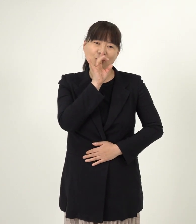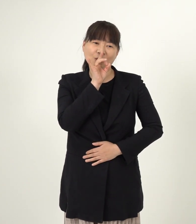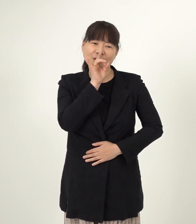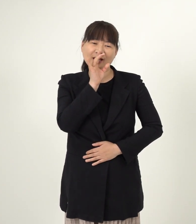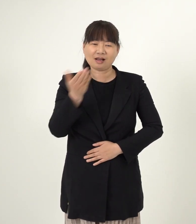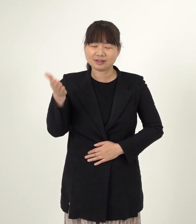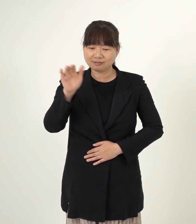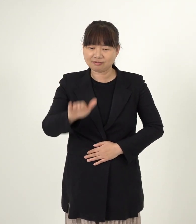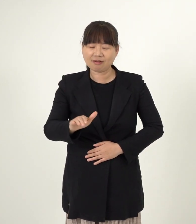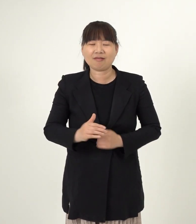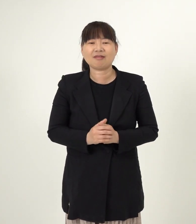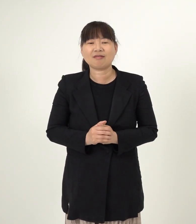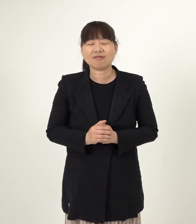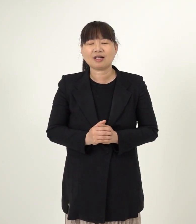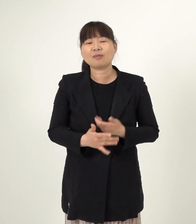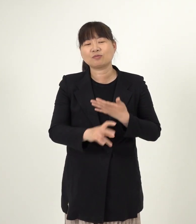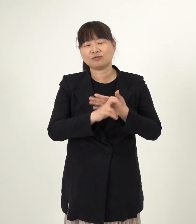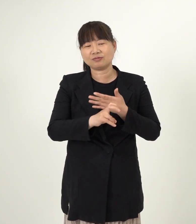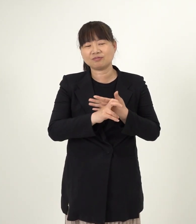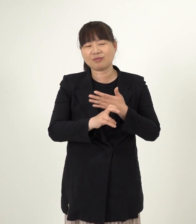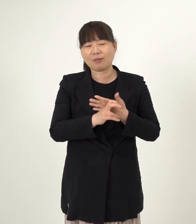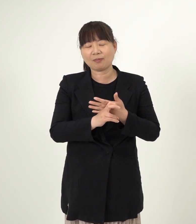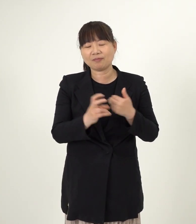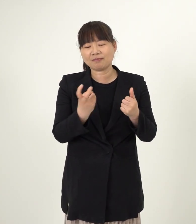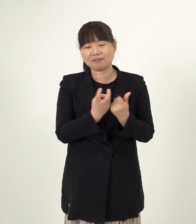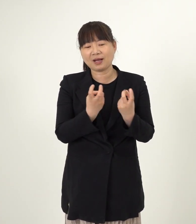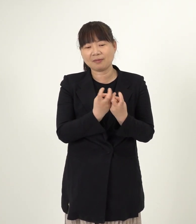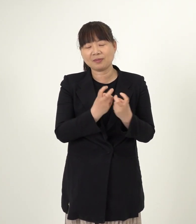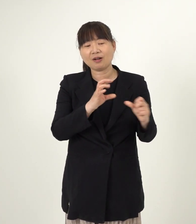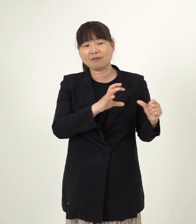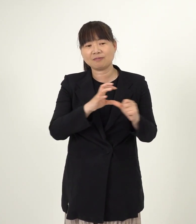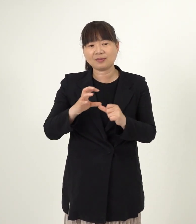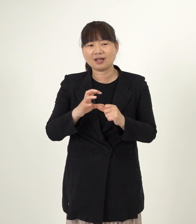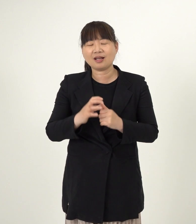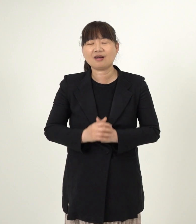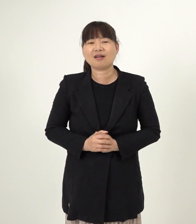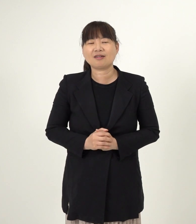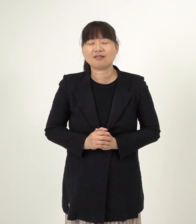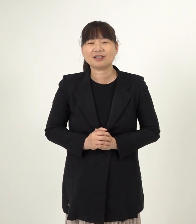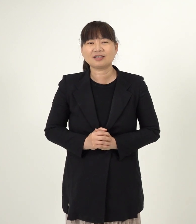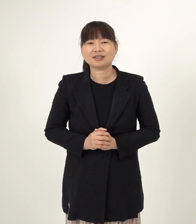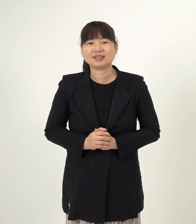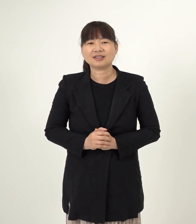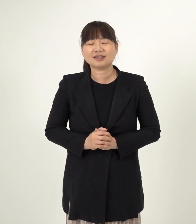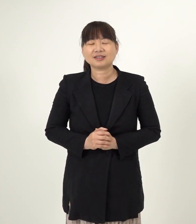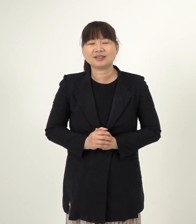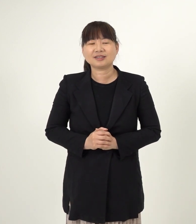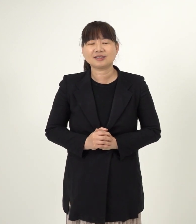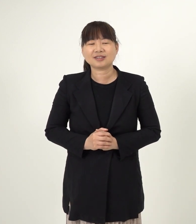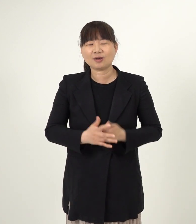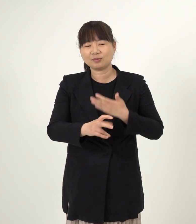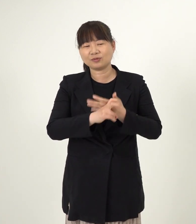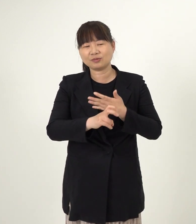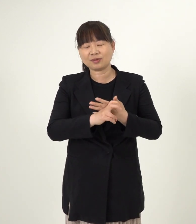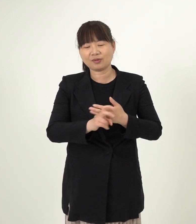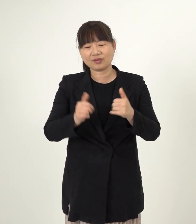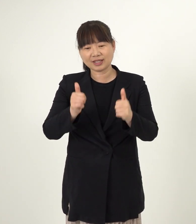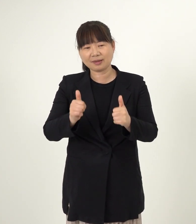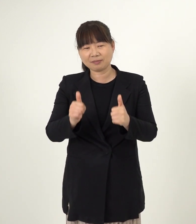됨에도 불구하고 불법한 방식, 불법한 내용들로 이제 불법의